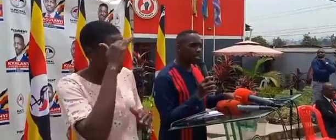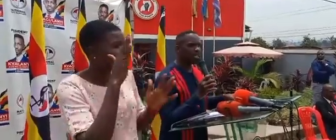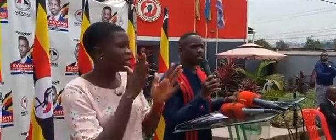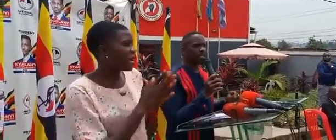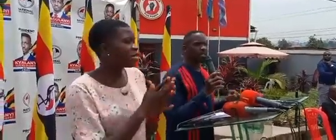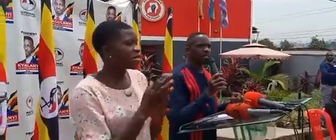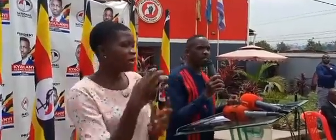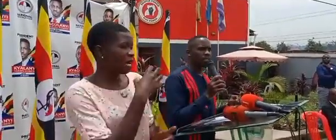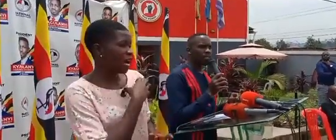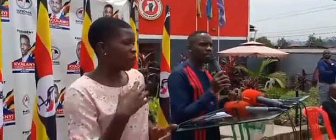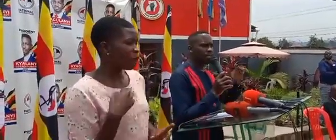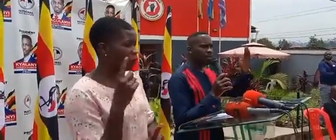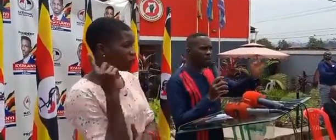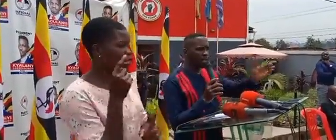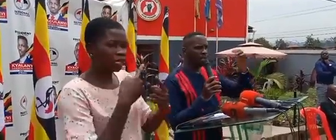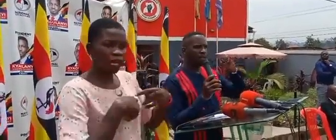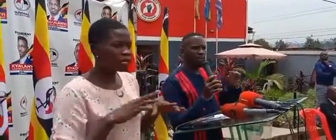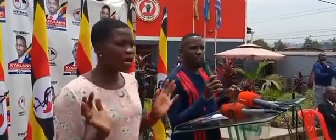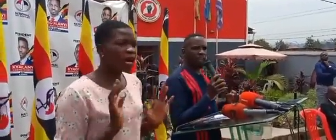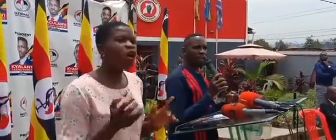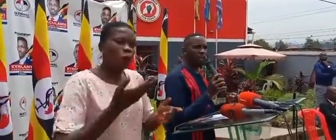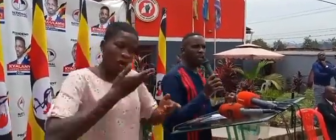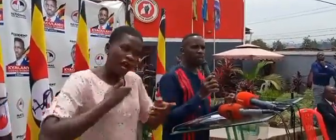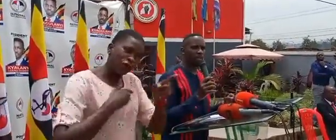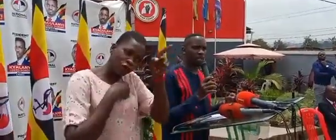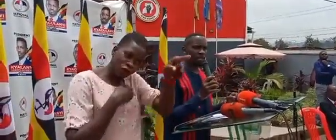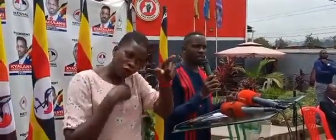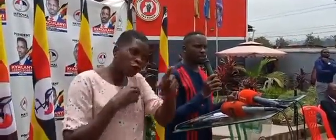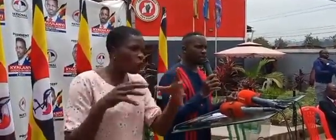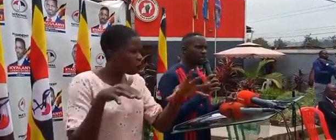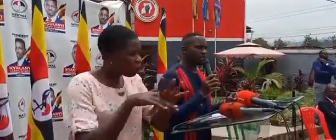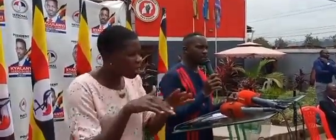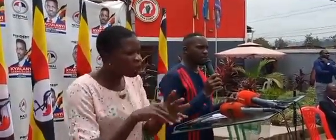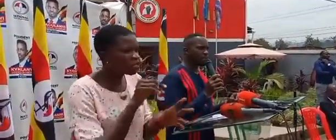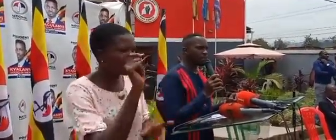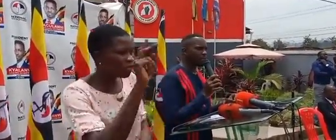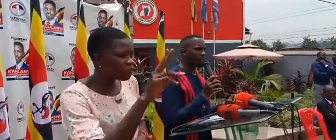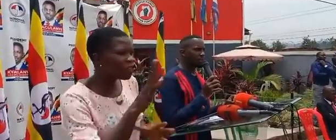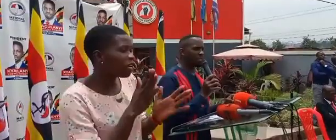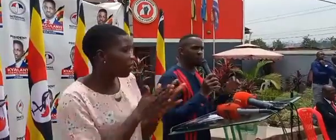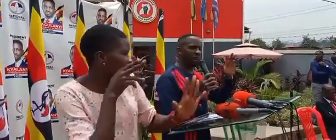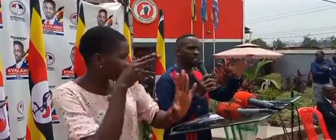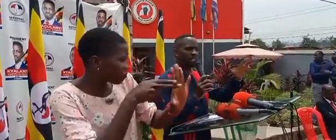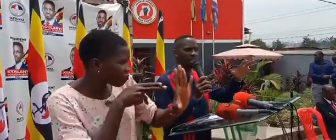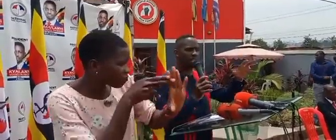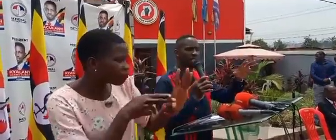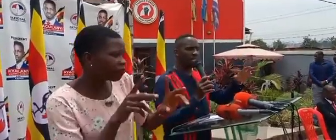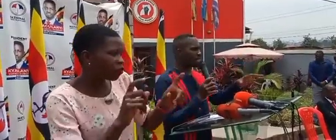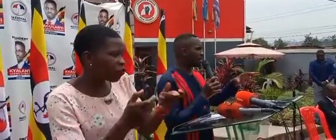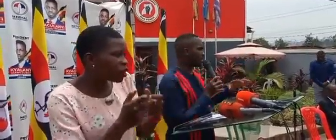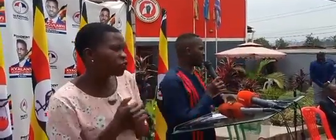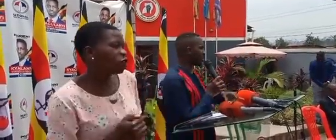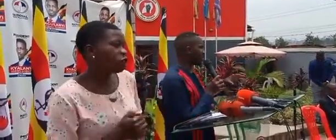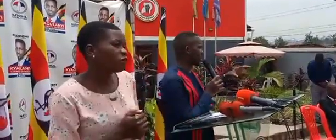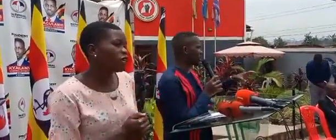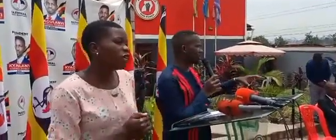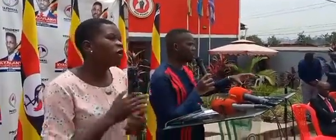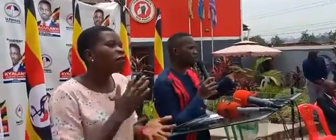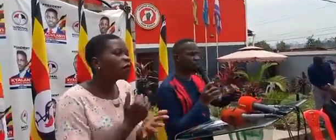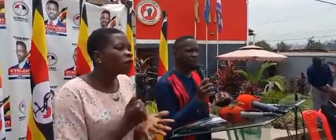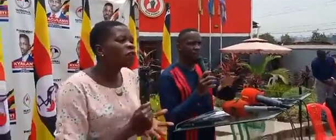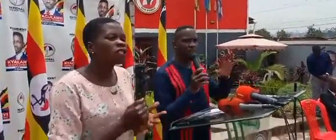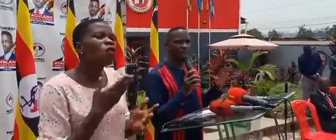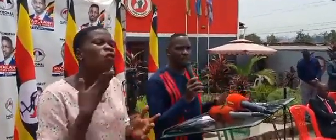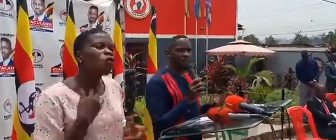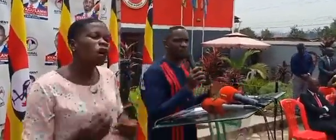tetuina ye mwe bana maulire nti gwanga litegere nti neto